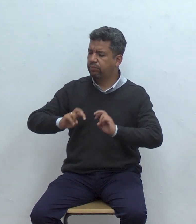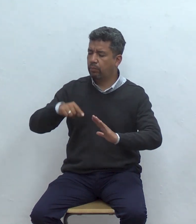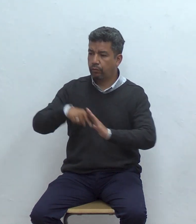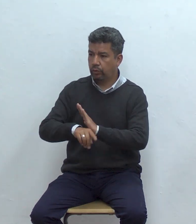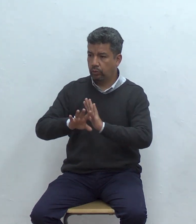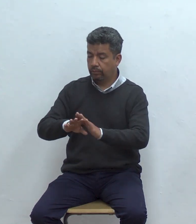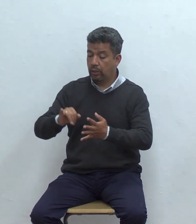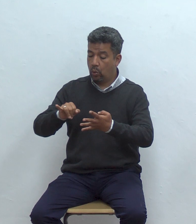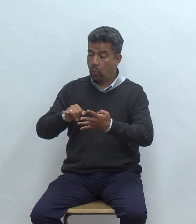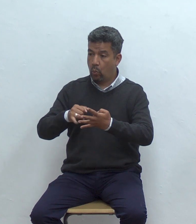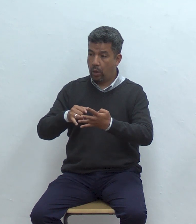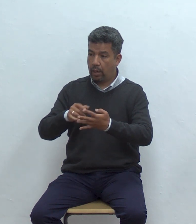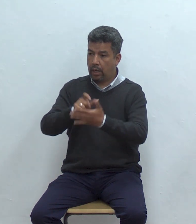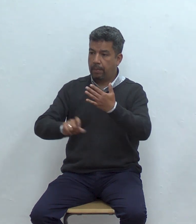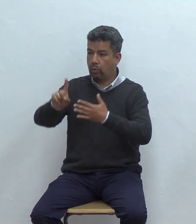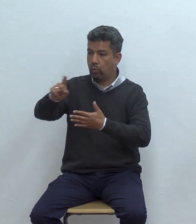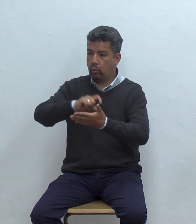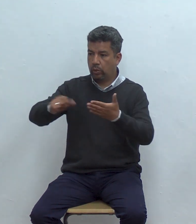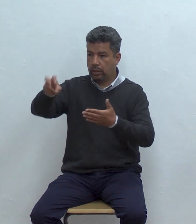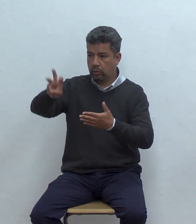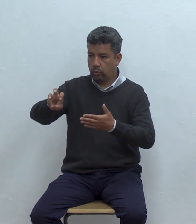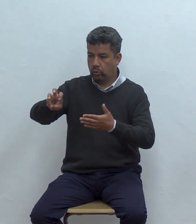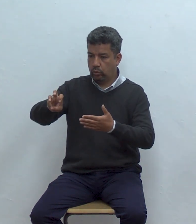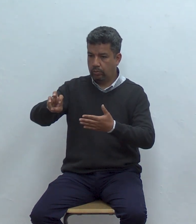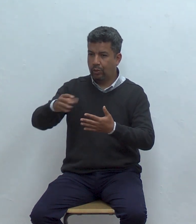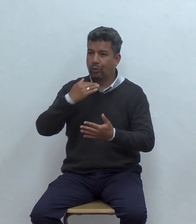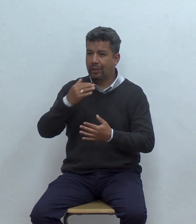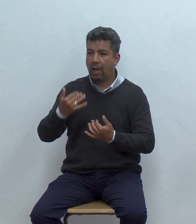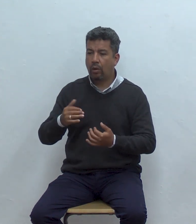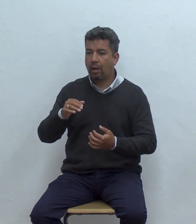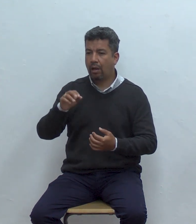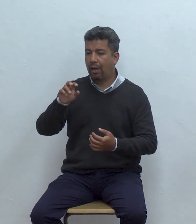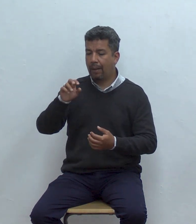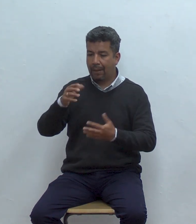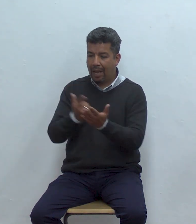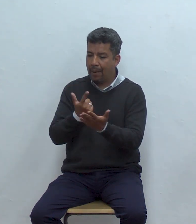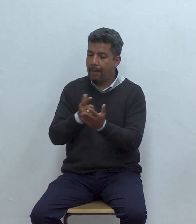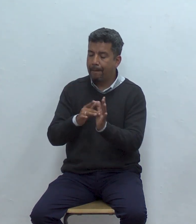favor, Juan capítulo 1, versículo 18. No sé si hay una versión actual. La palabra de Dios,